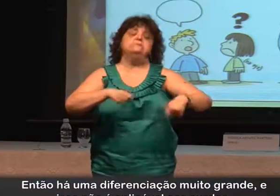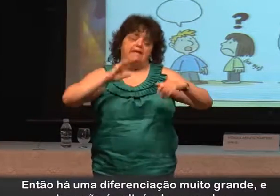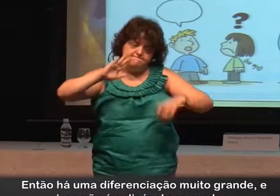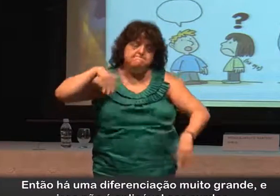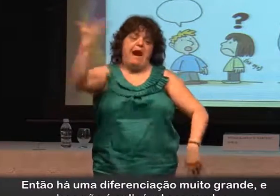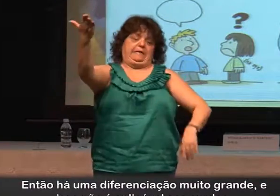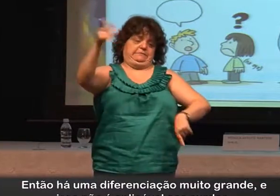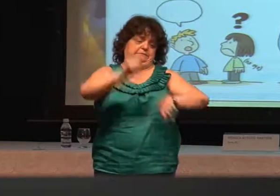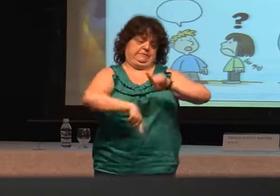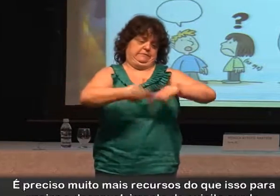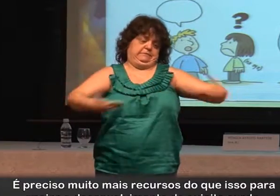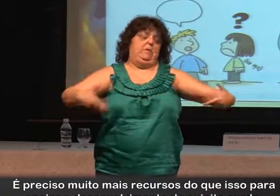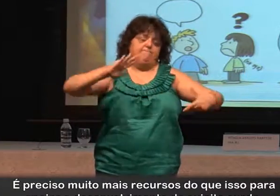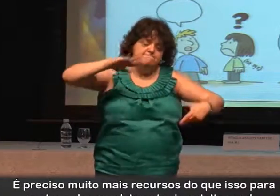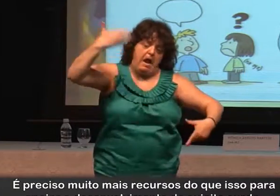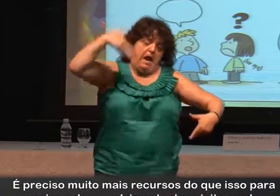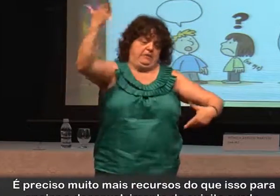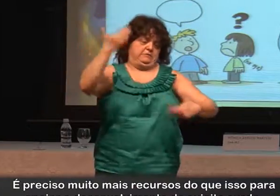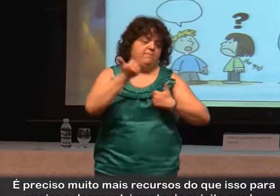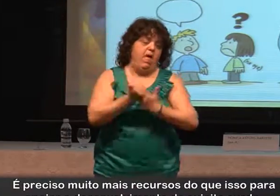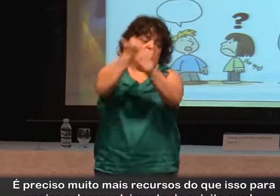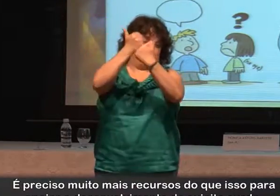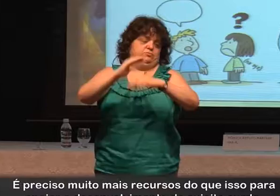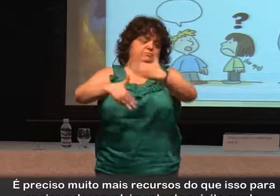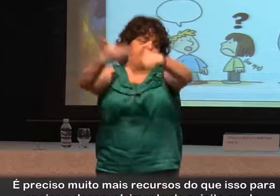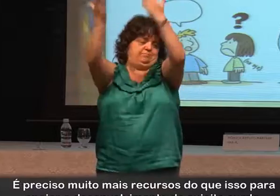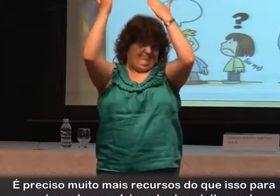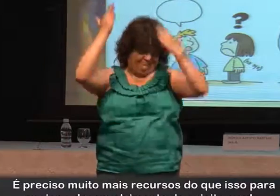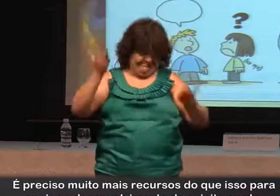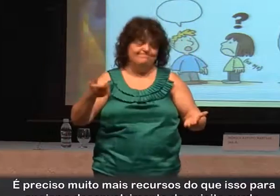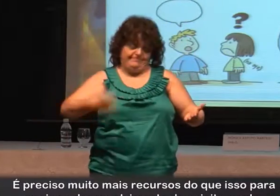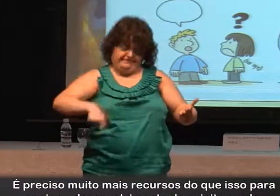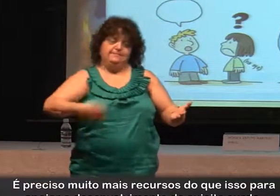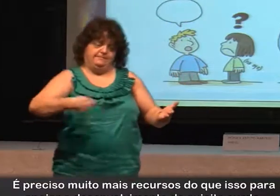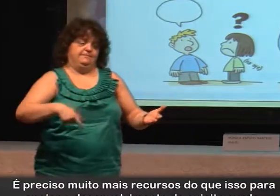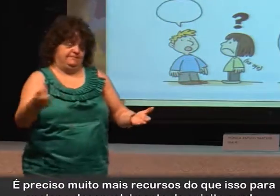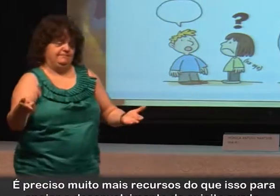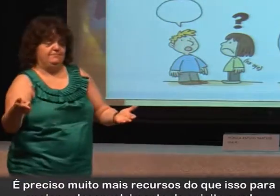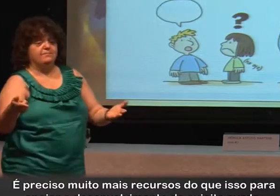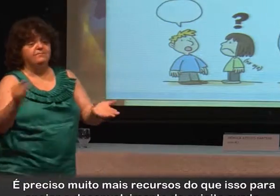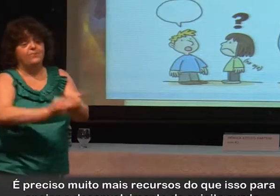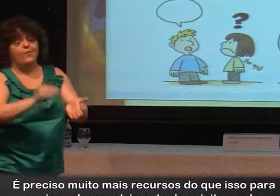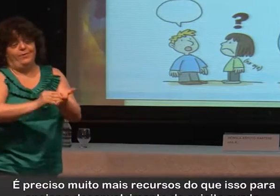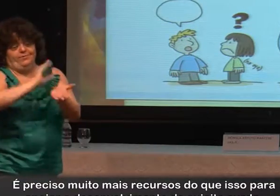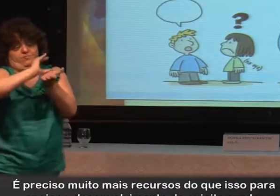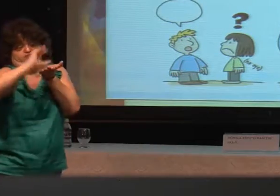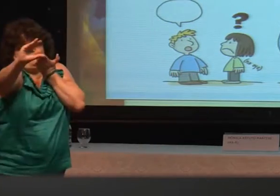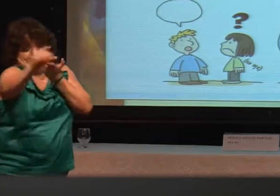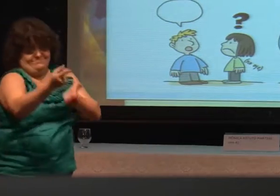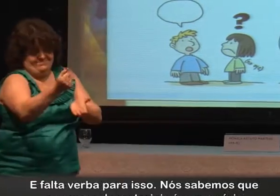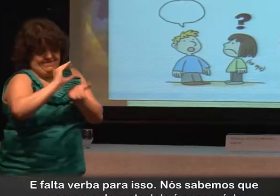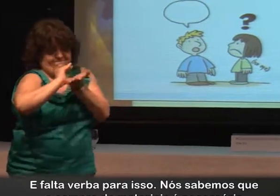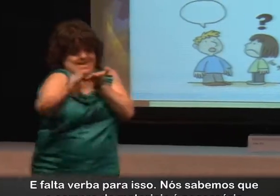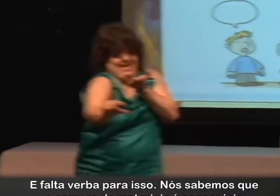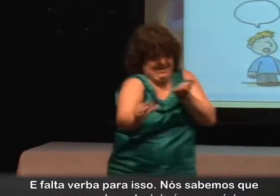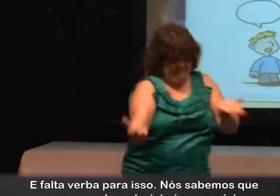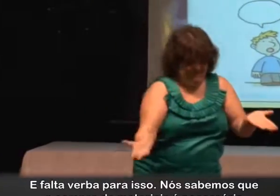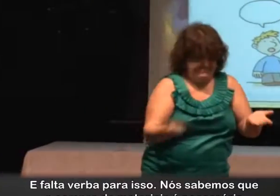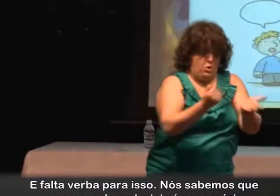aplicável aos surdos. É preciso muito mais recursos do que esse para apoiar o desenvolvimento do sujeito surdo. E falta verba para isso.